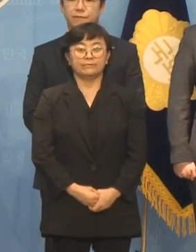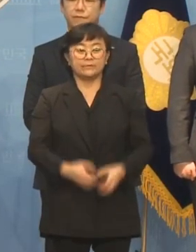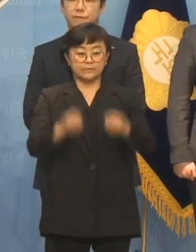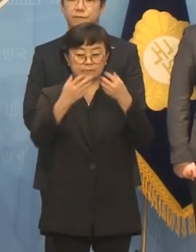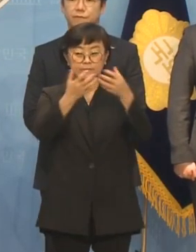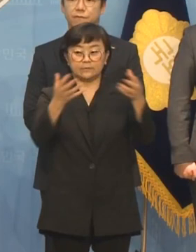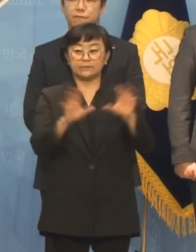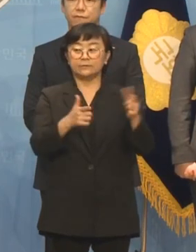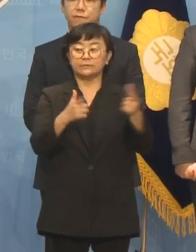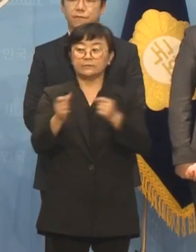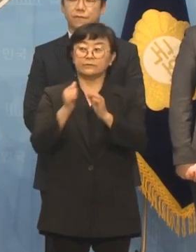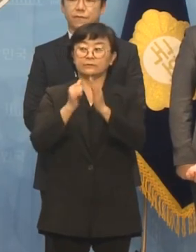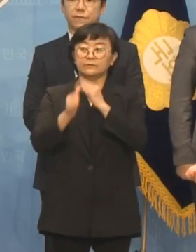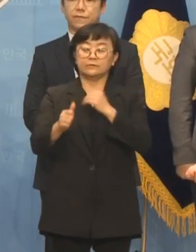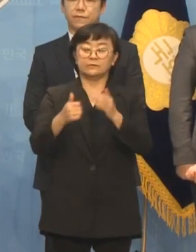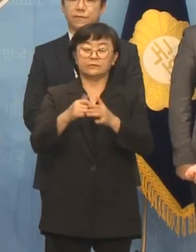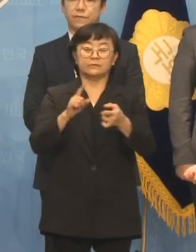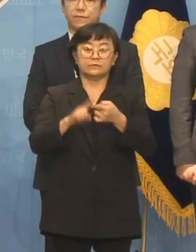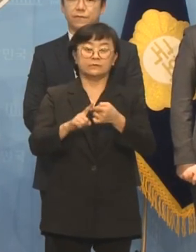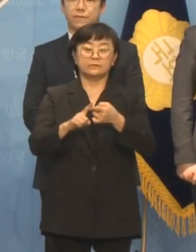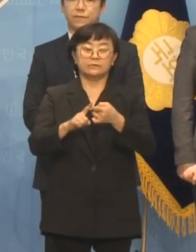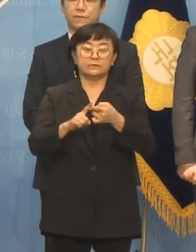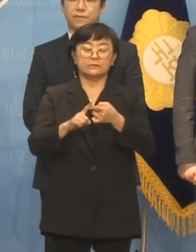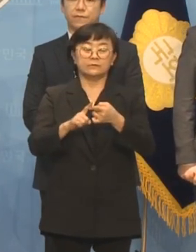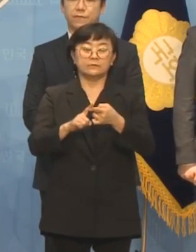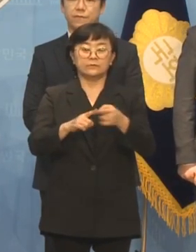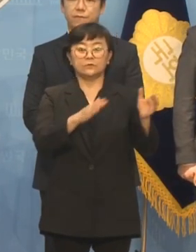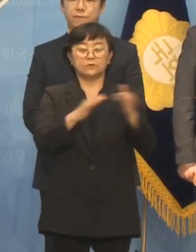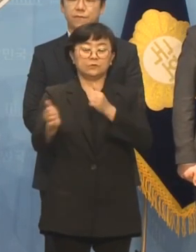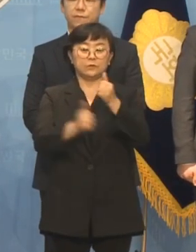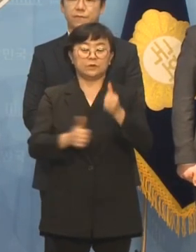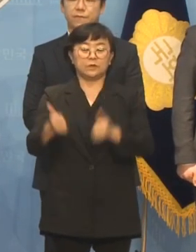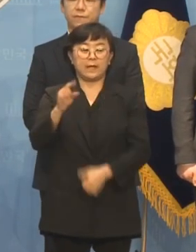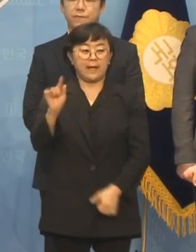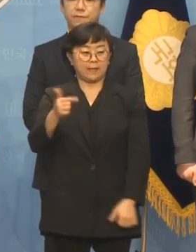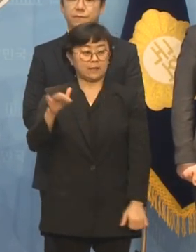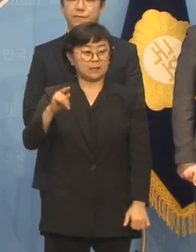개혁연합신당 공동대표이자 사회민주당 공동창당준비위원장 한창민입니다.